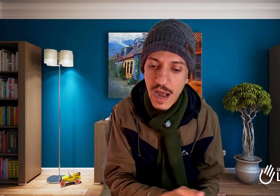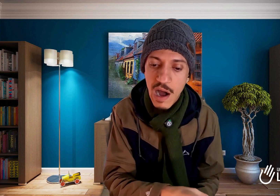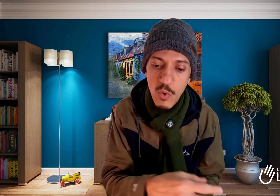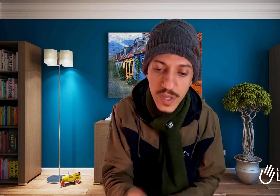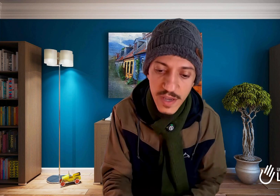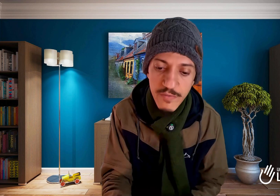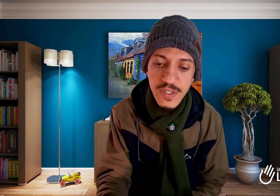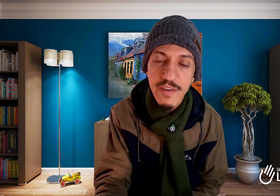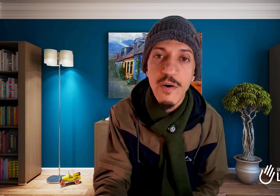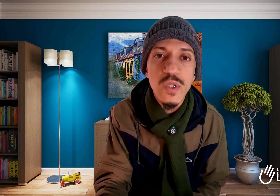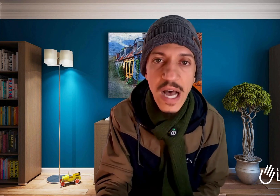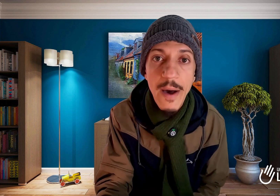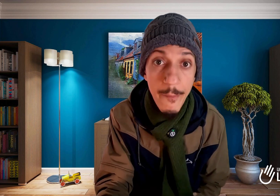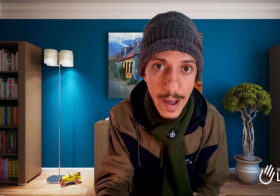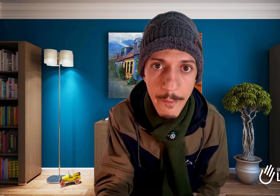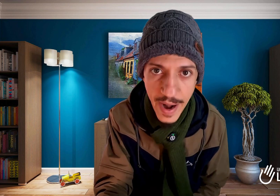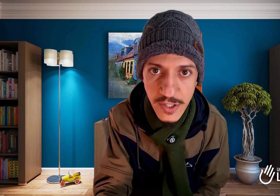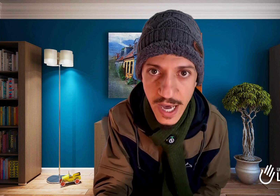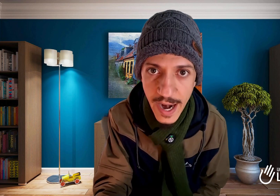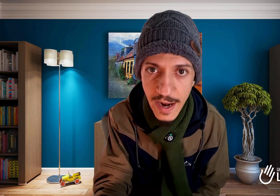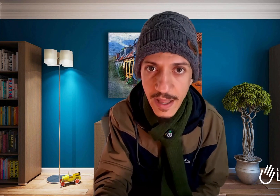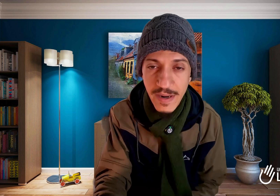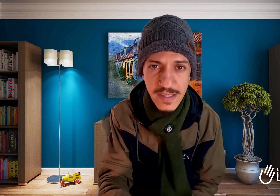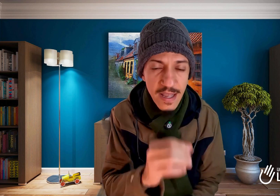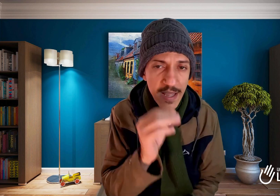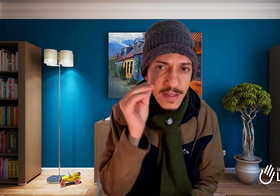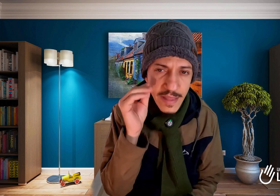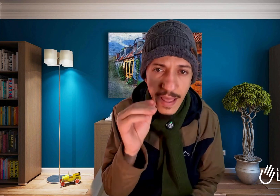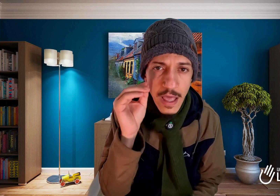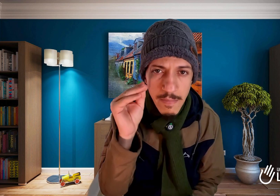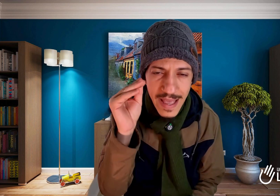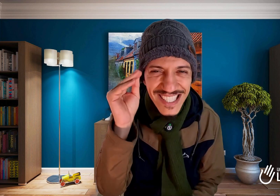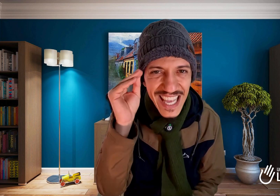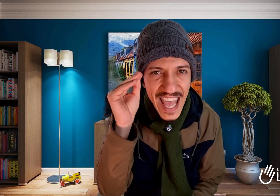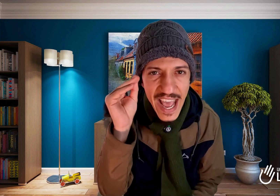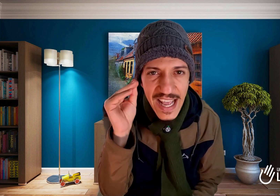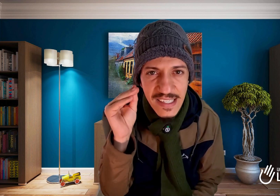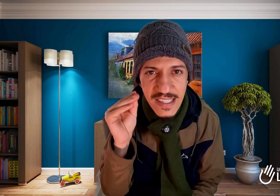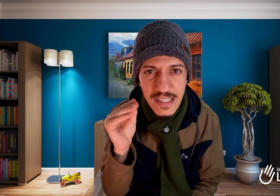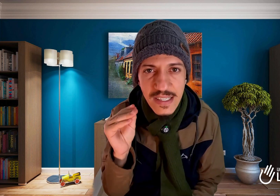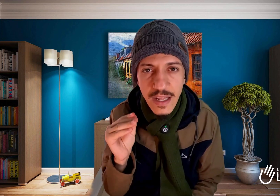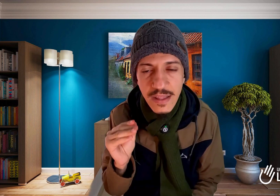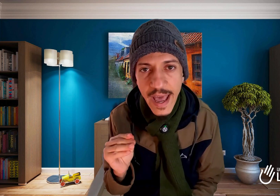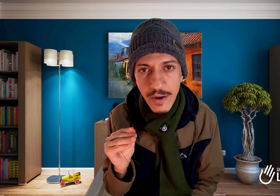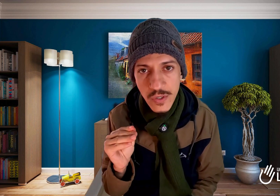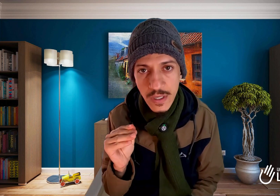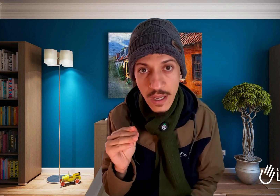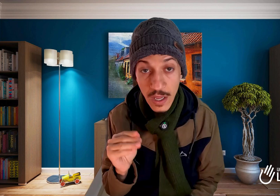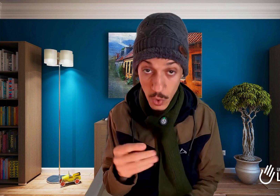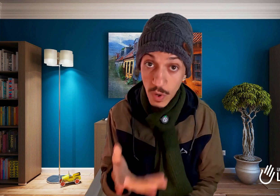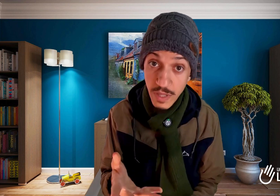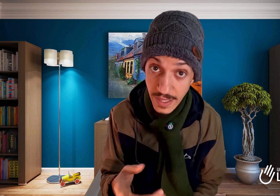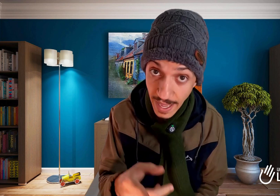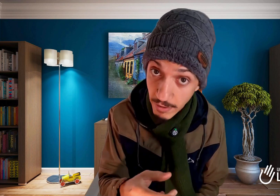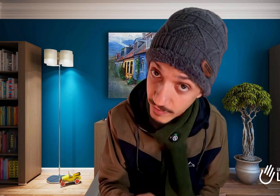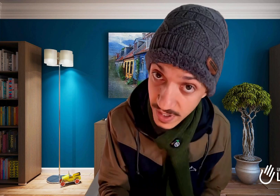o que você vai usar para praticar a Libras, tenha em mente esses critérios. E um outro critério que você deve